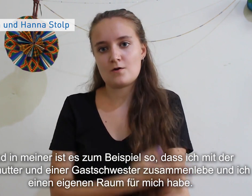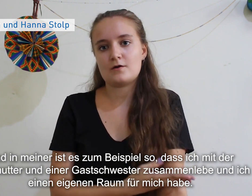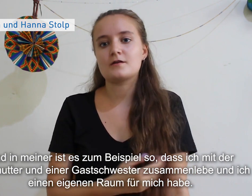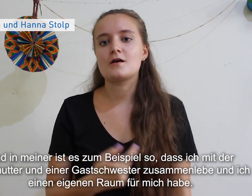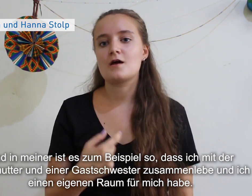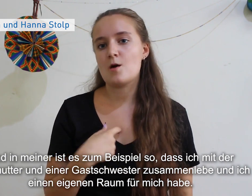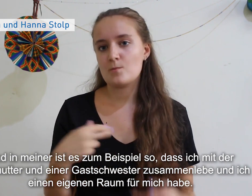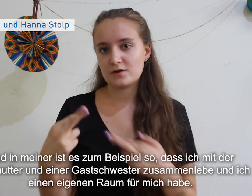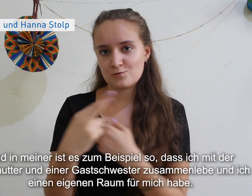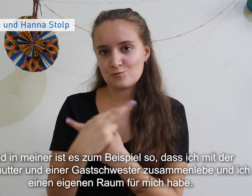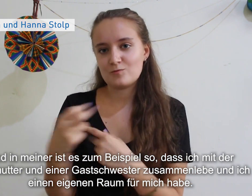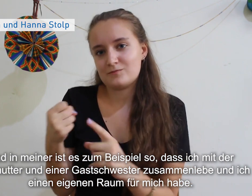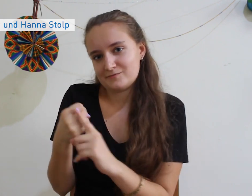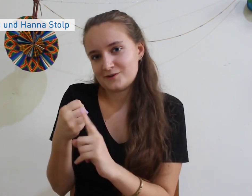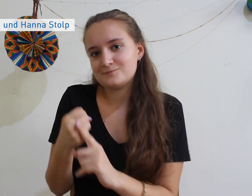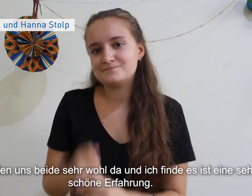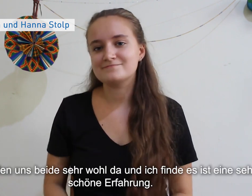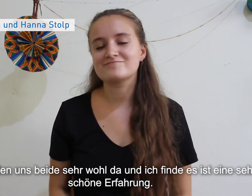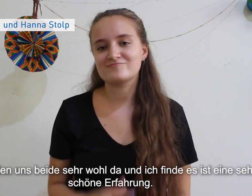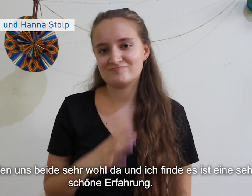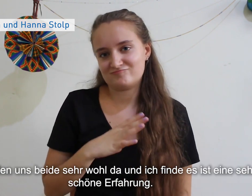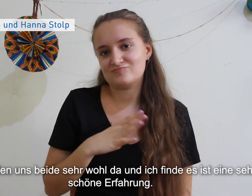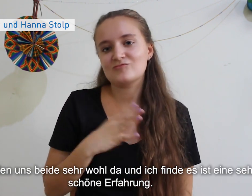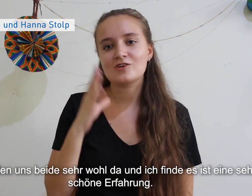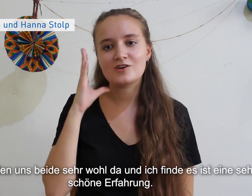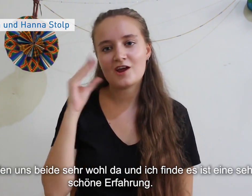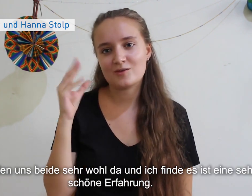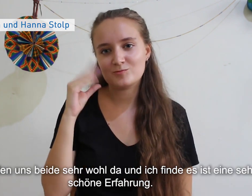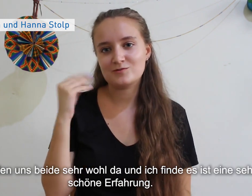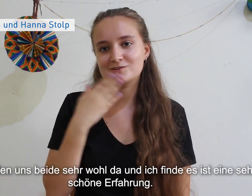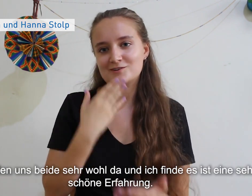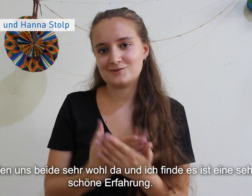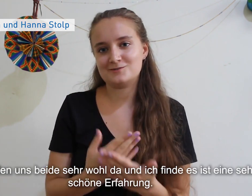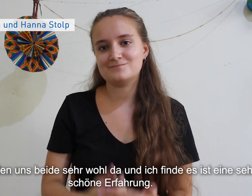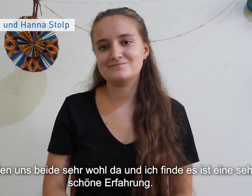und ich einen eigenen Raum für mich habe. Wir fühlen uns beide sehr wohl da und ich finde, ist eine sehr schöne Erfahrung.